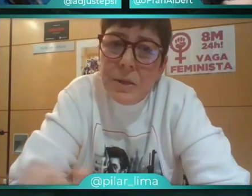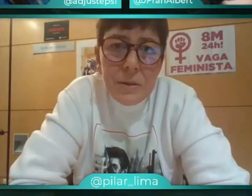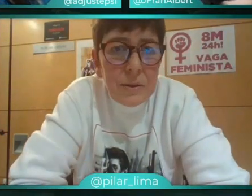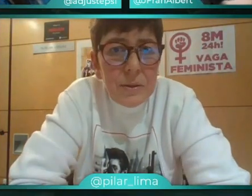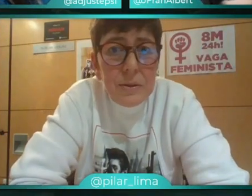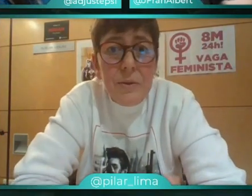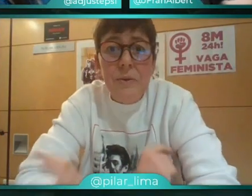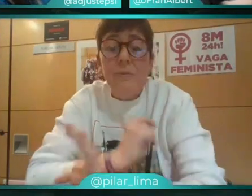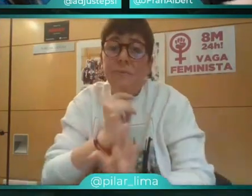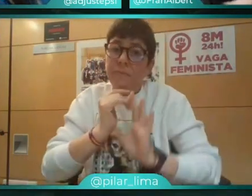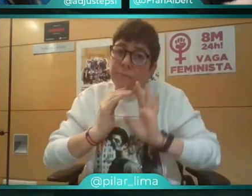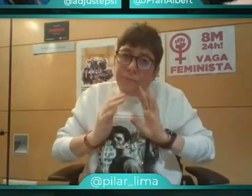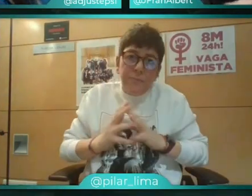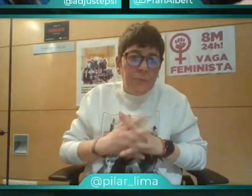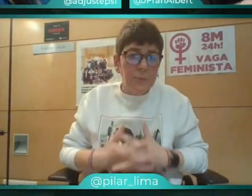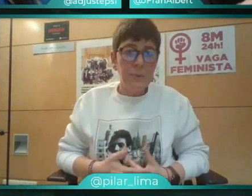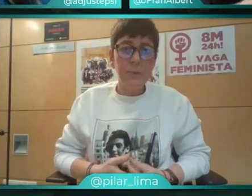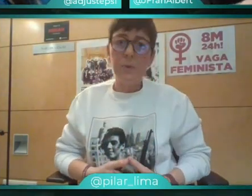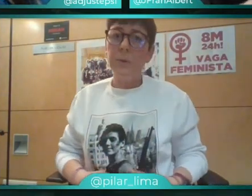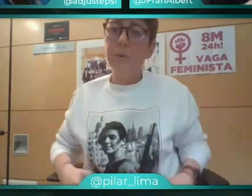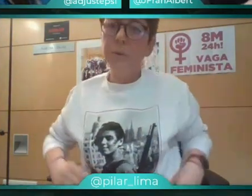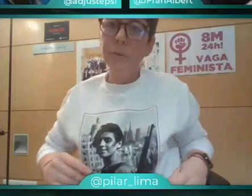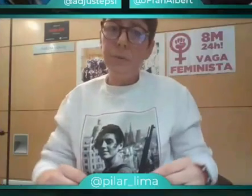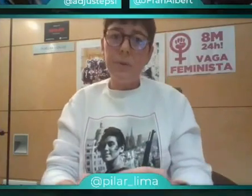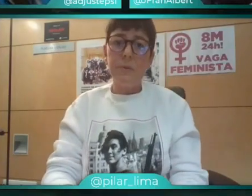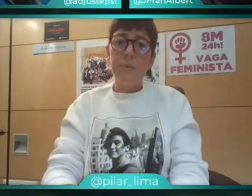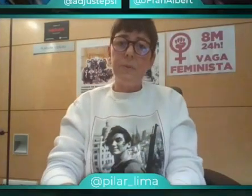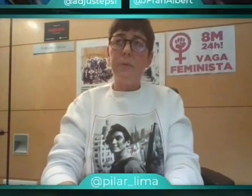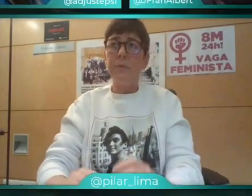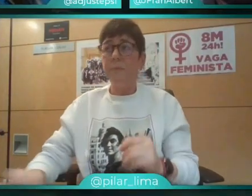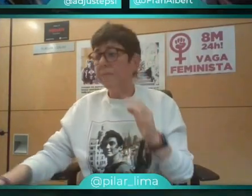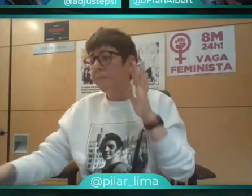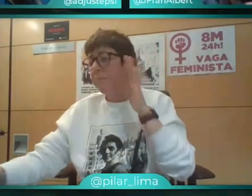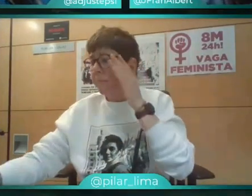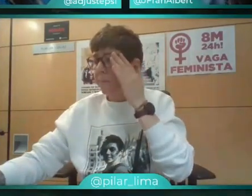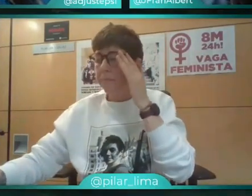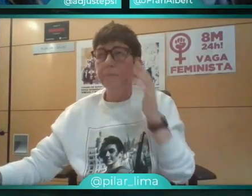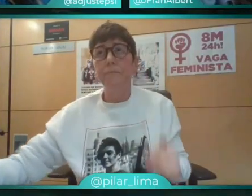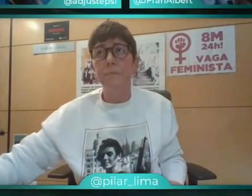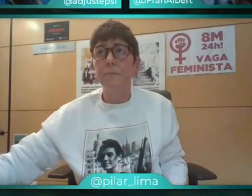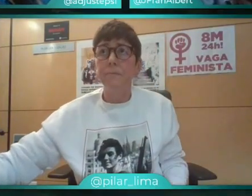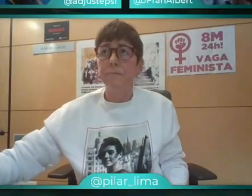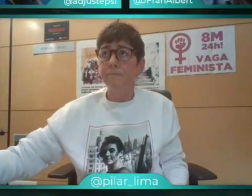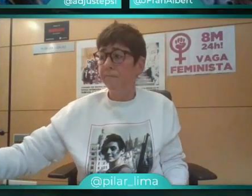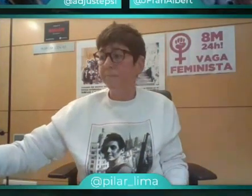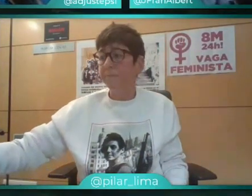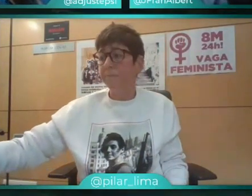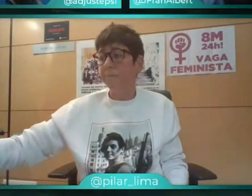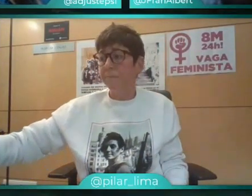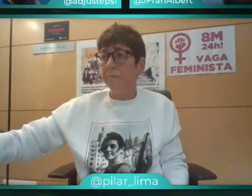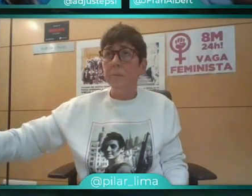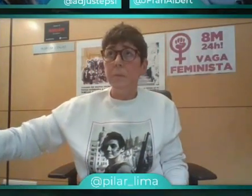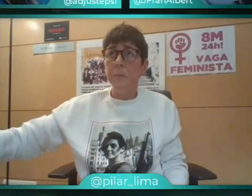no sé no sé sí yo la verdad es siempre tengo un pensamiento bastante claro